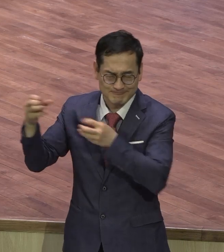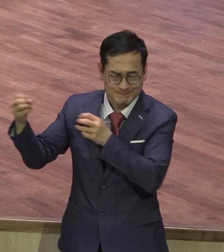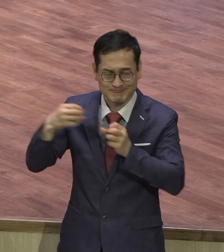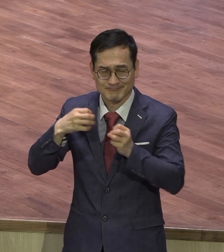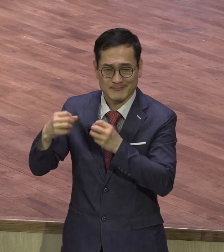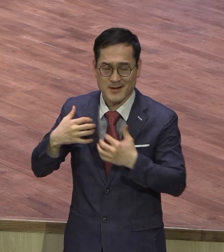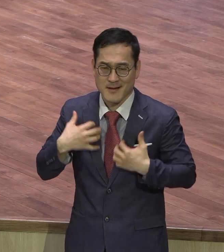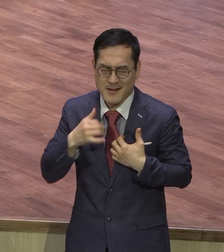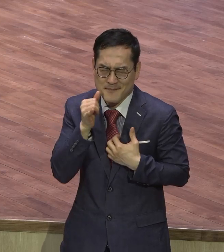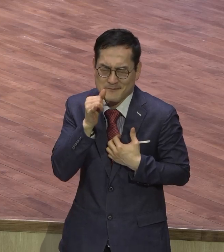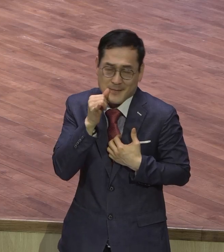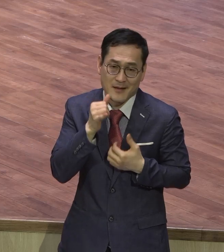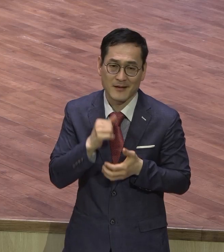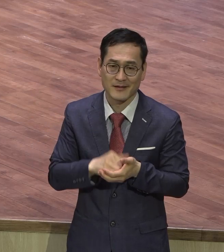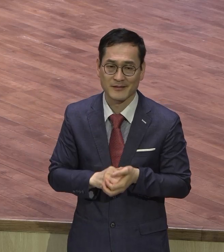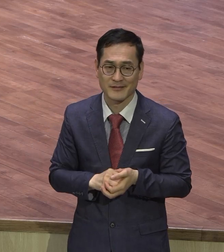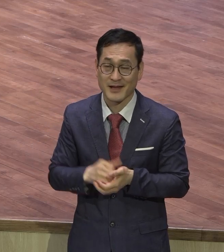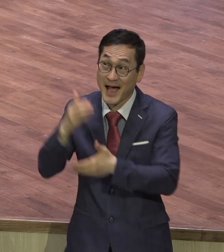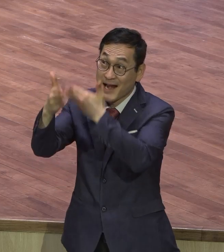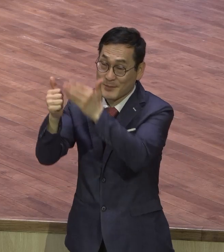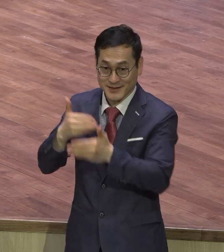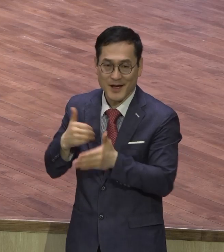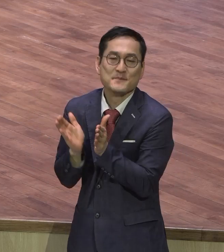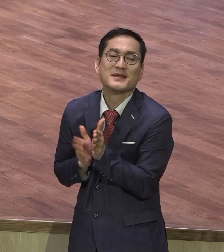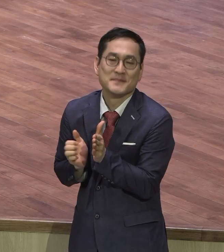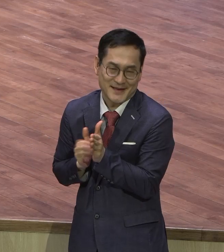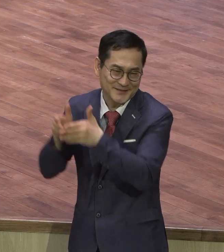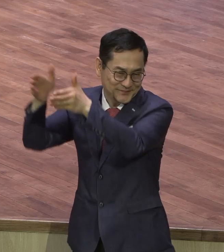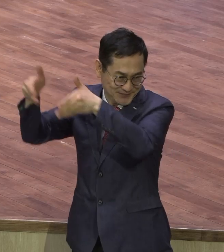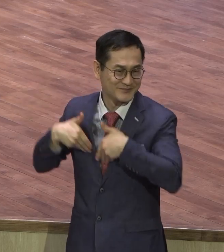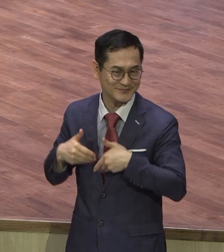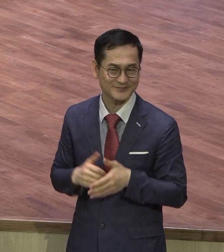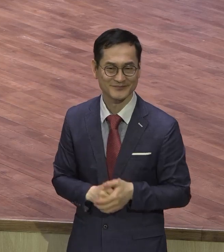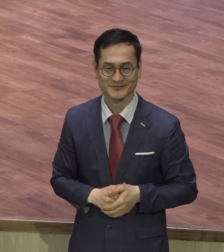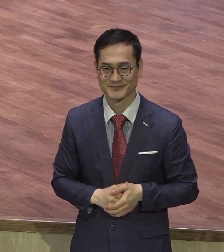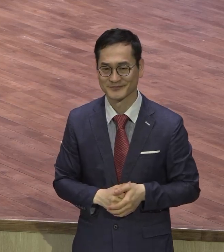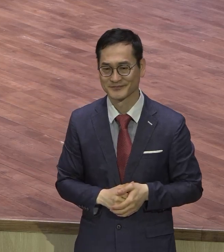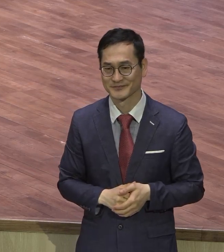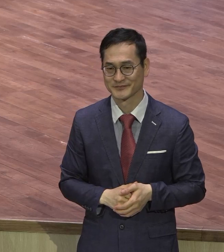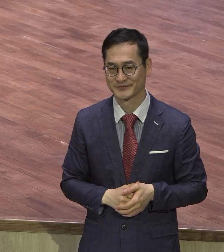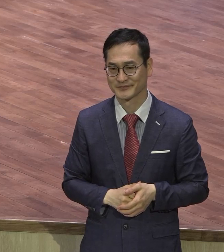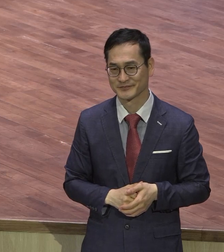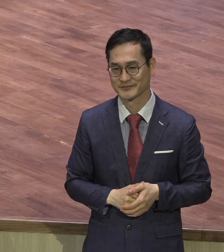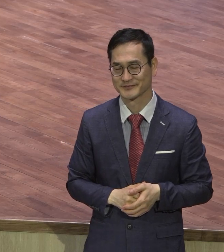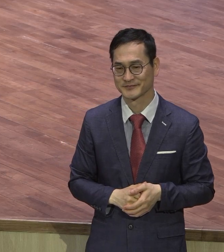사람 모르는 겁니다. 하나님과 나만이 아는 거예요. 이런 비밀을 가지고 있어야 돼요.